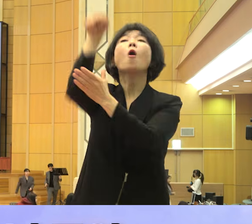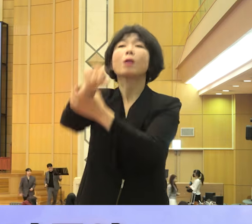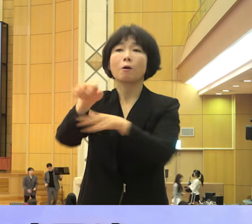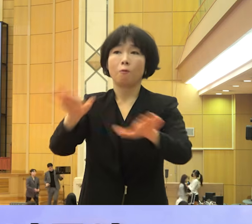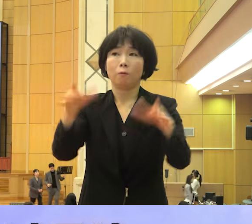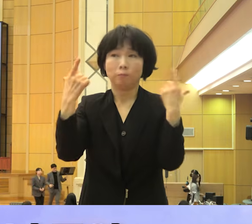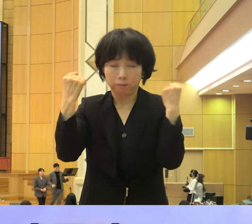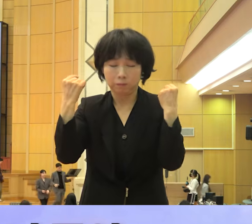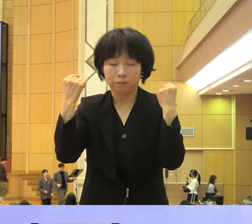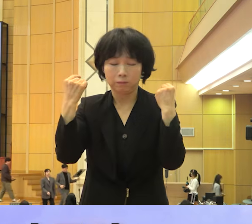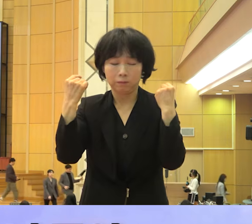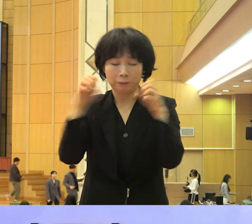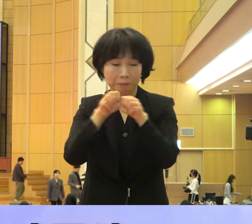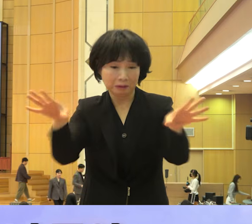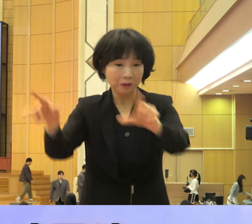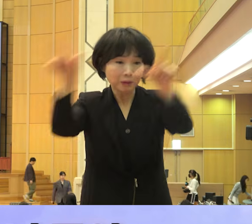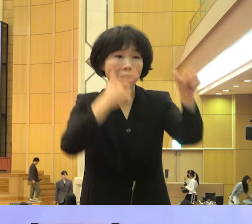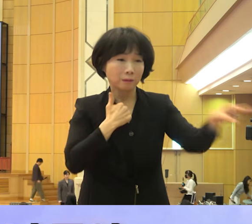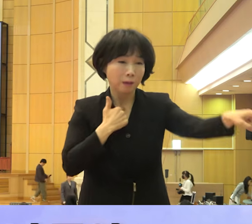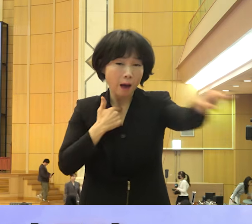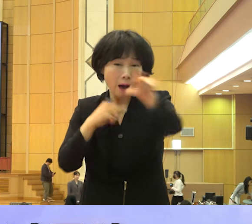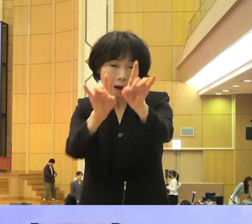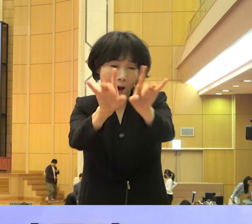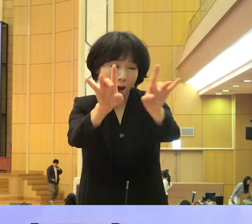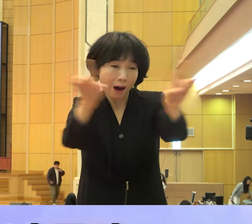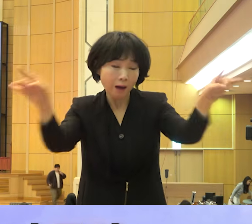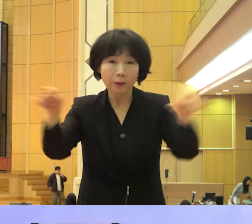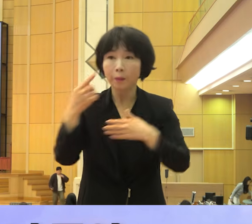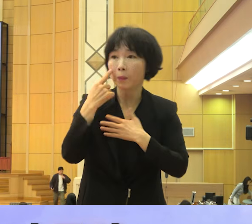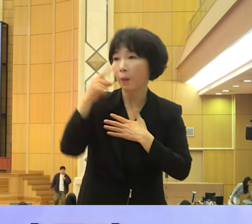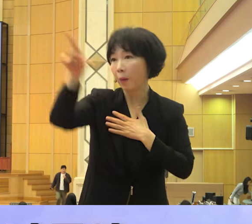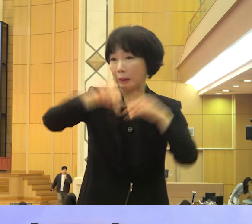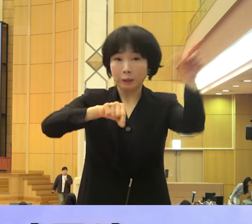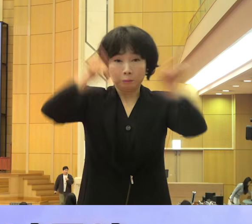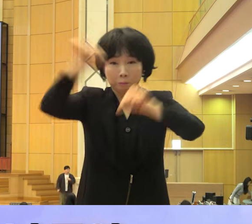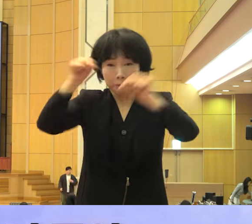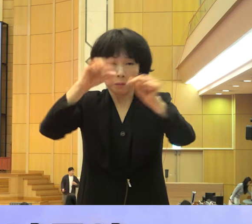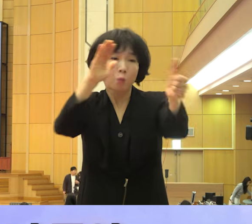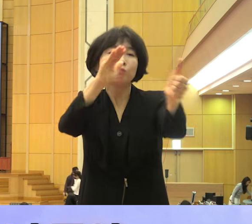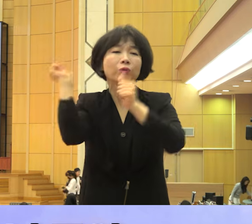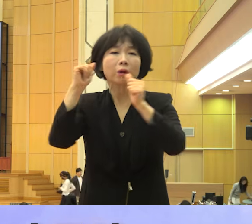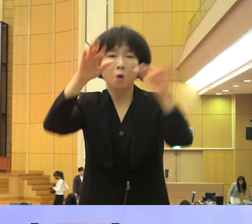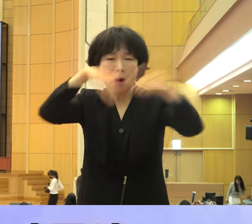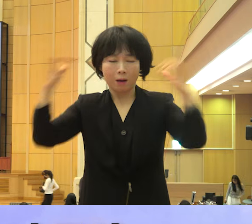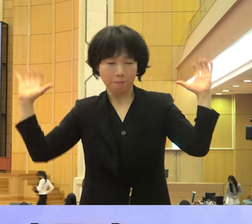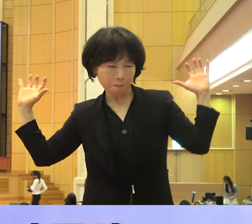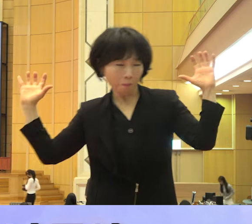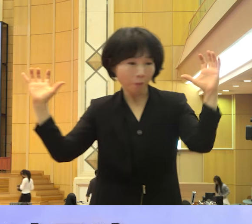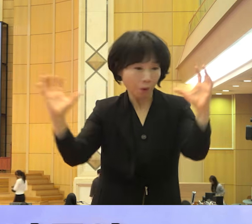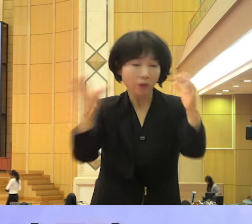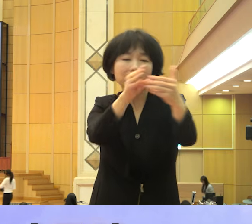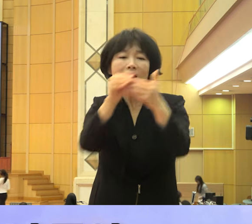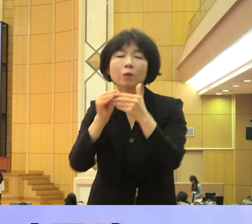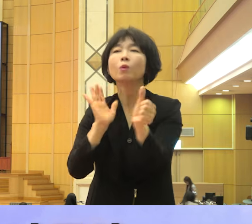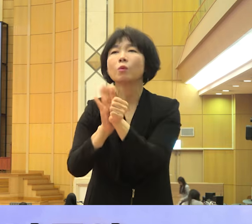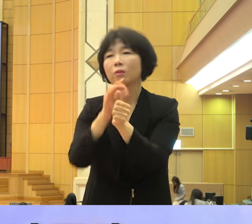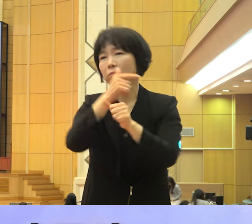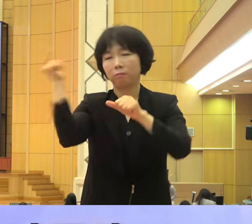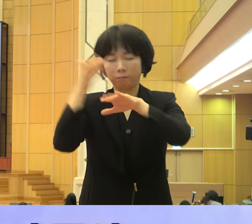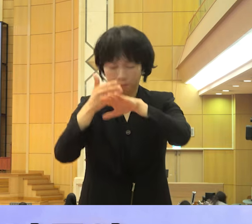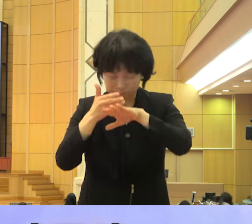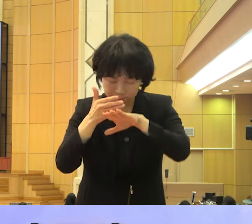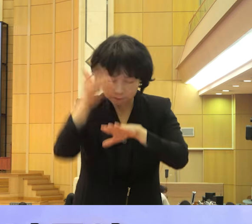주셔서 동서사방에 흩어진 주의 백성들을 불러주시고 귀한 예배로 인도해 주시니 진실로